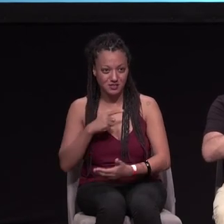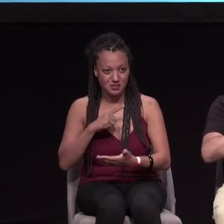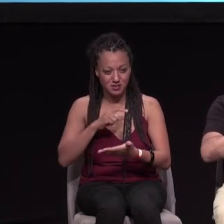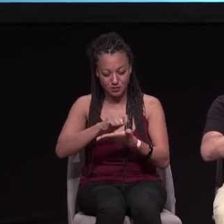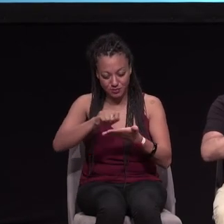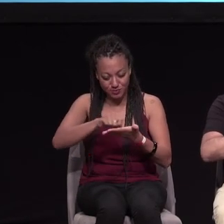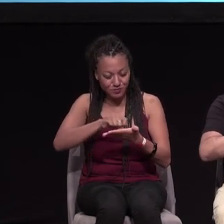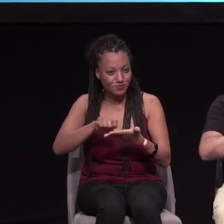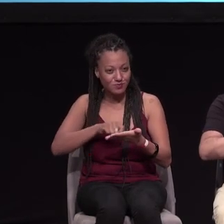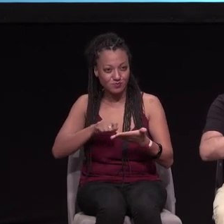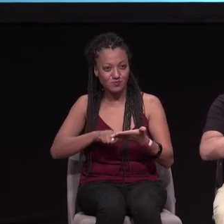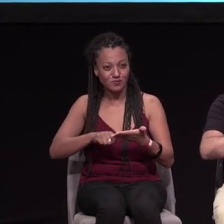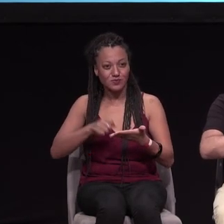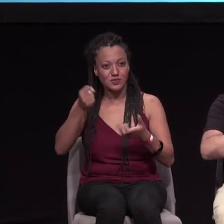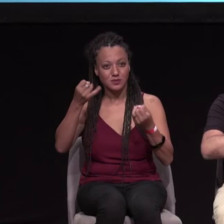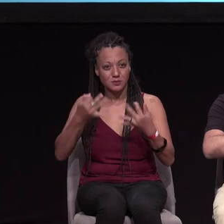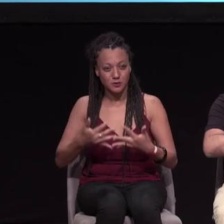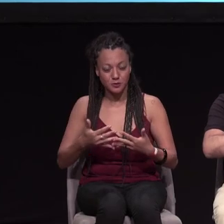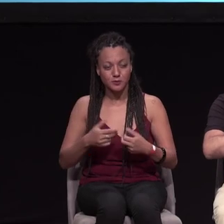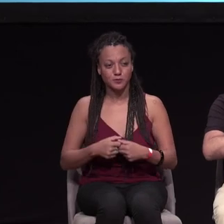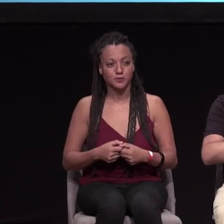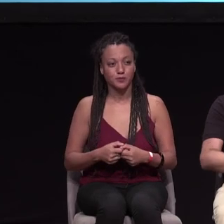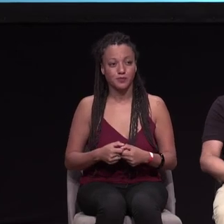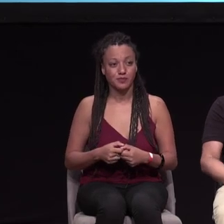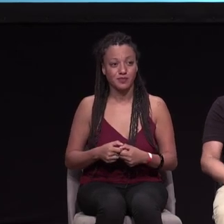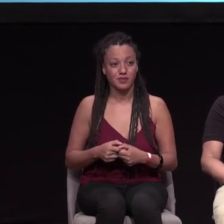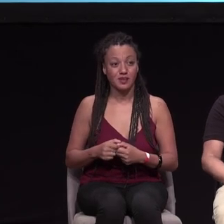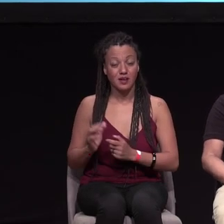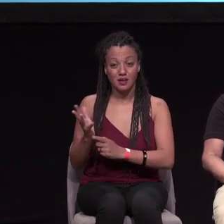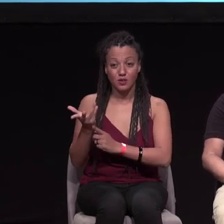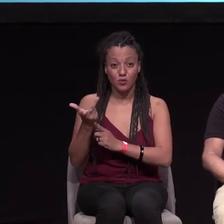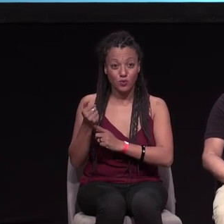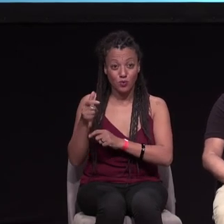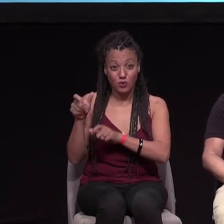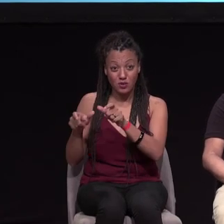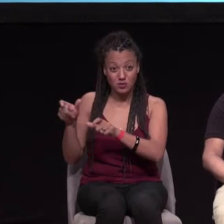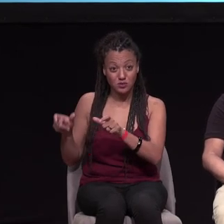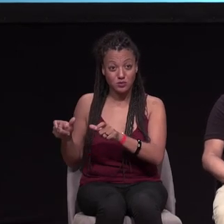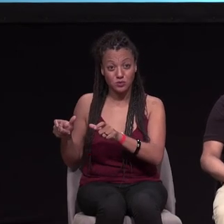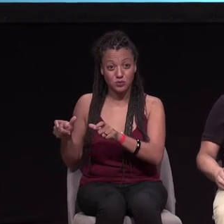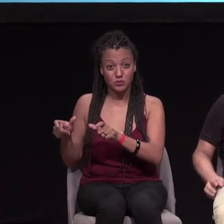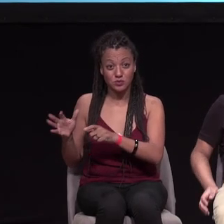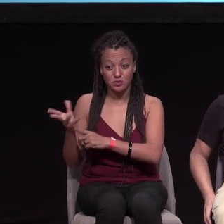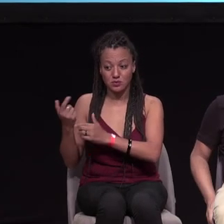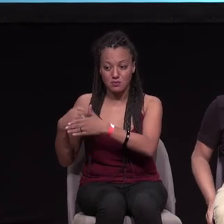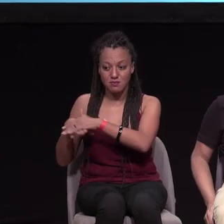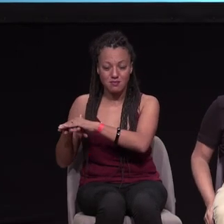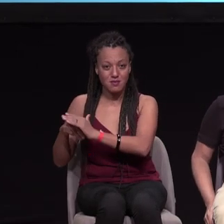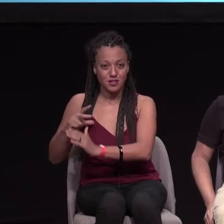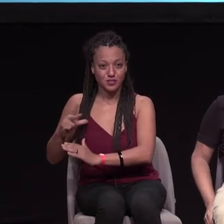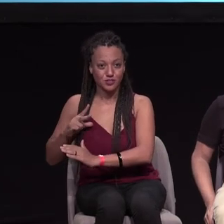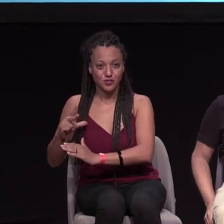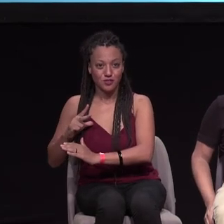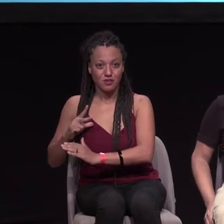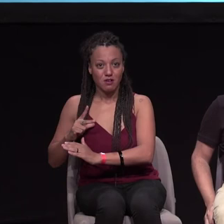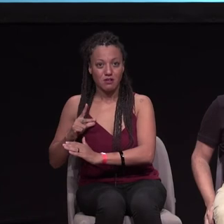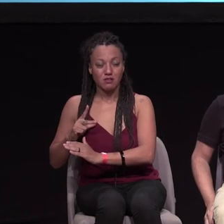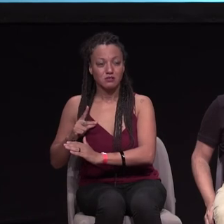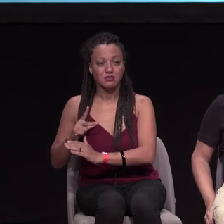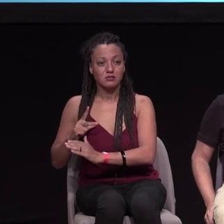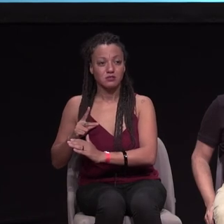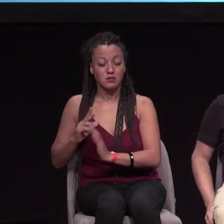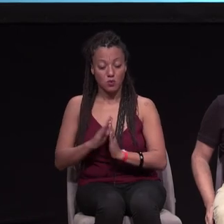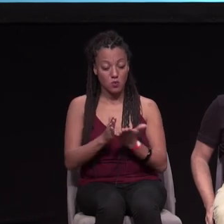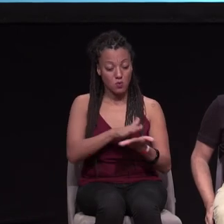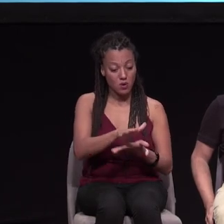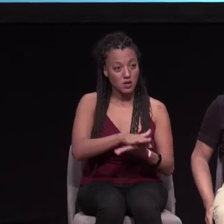da obra e quando a essas obras de colecionadores particulares não apareceram no catálogo criou se um problema o catálogo